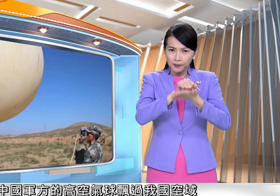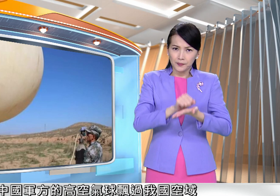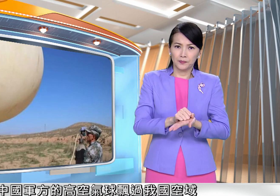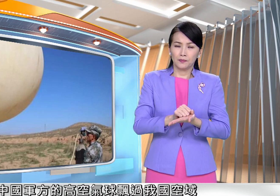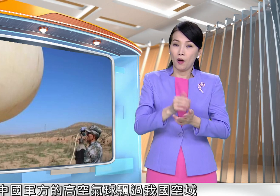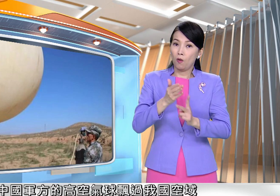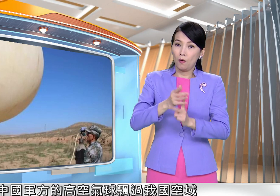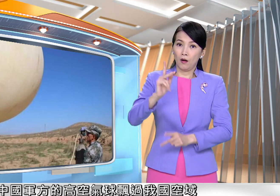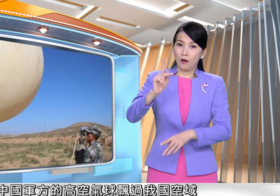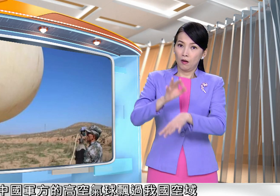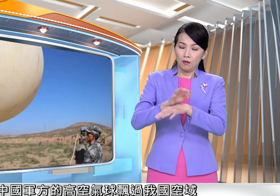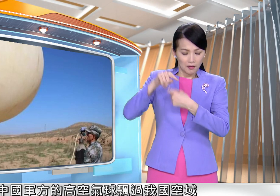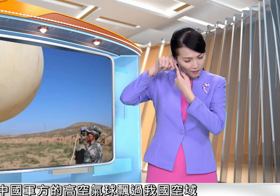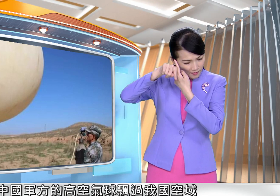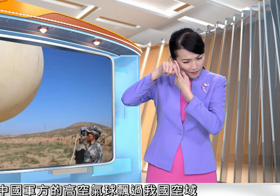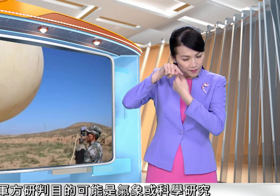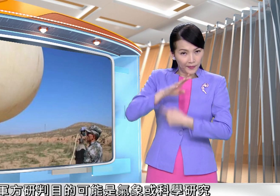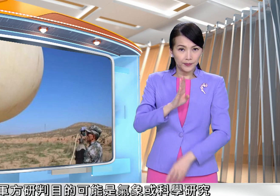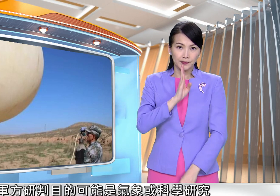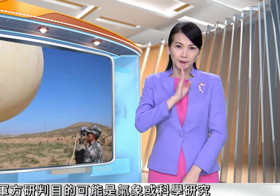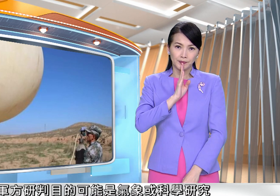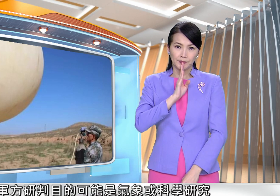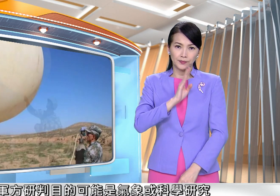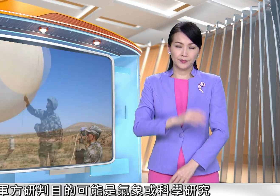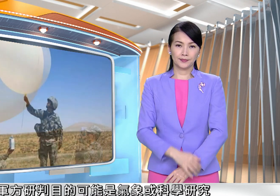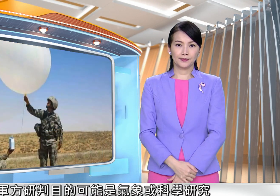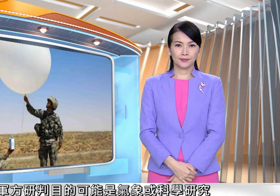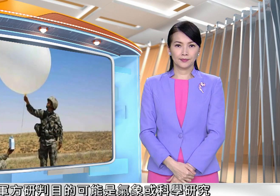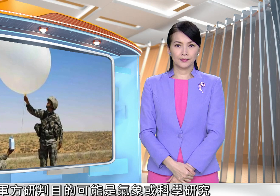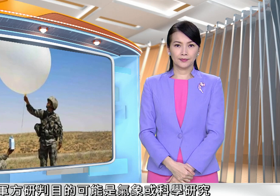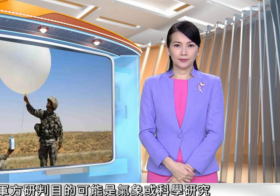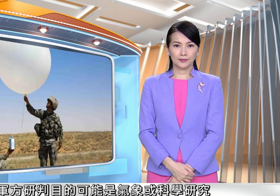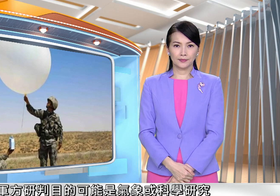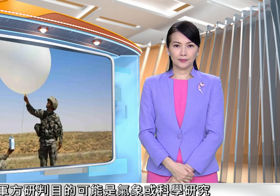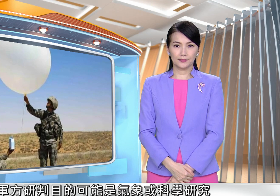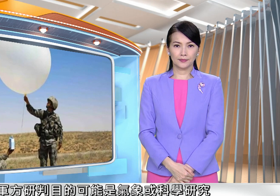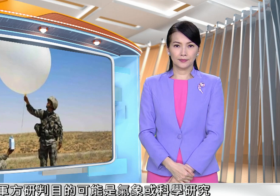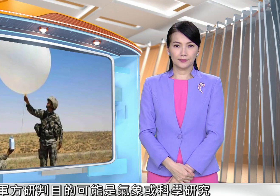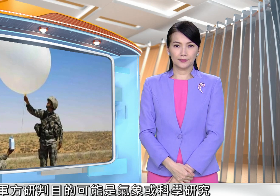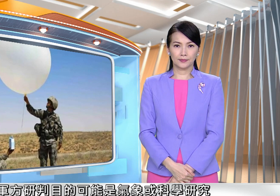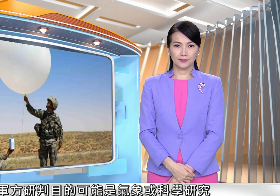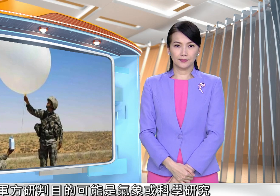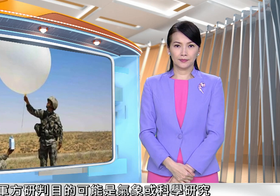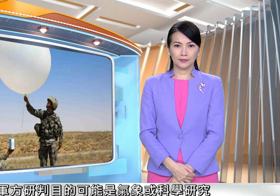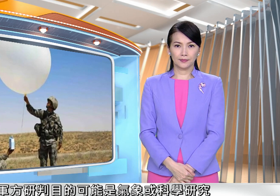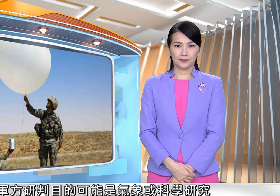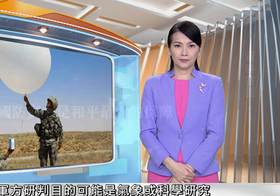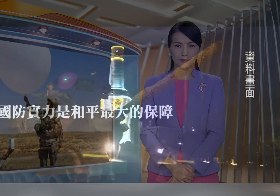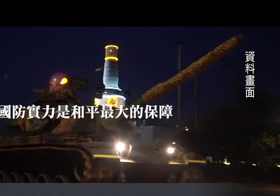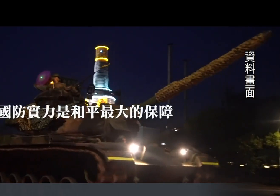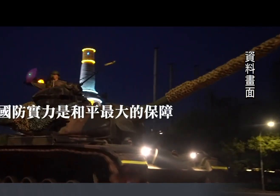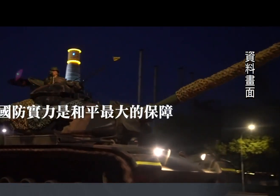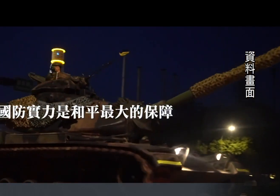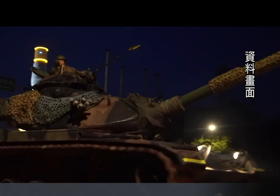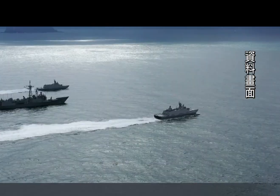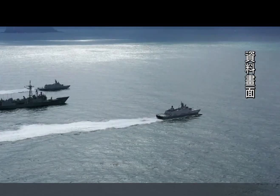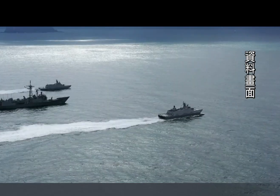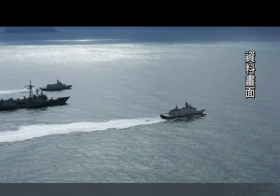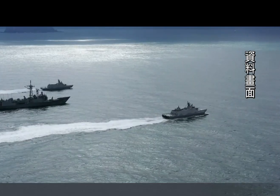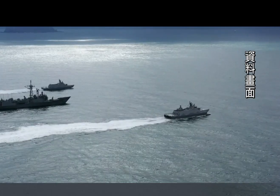域。军方研判，目的可能是气象或科学研究。 陆军、